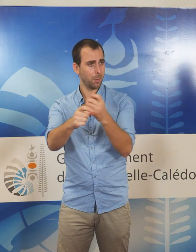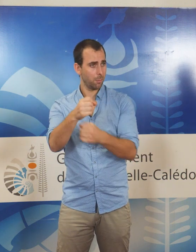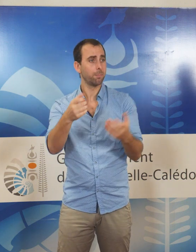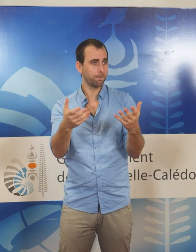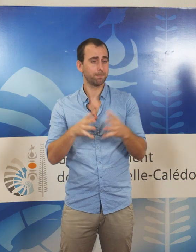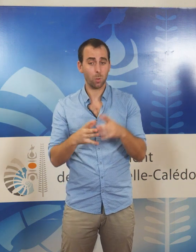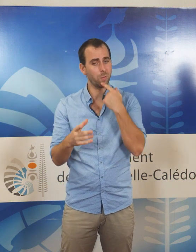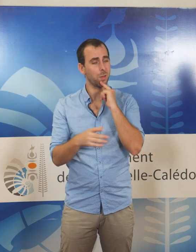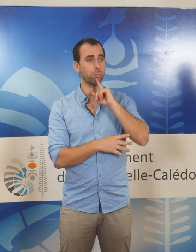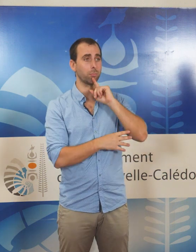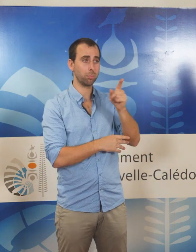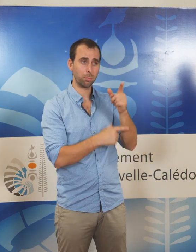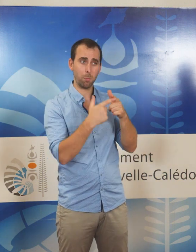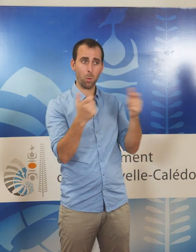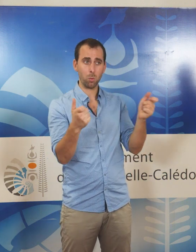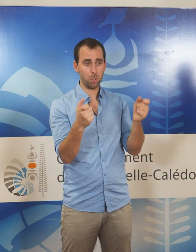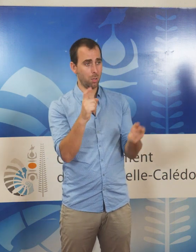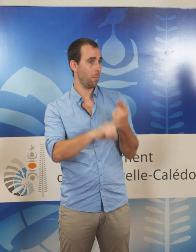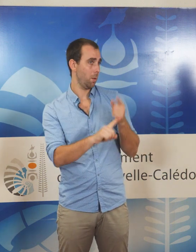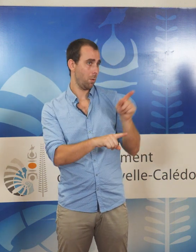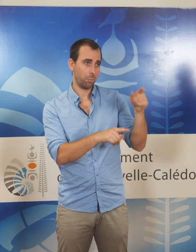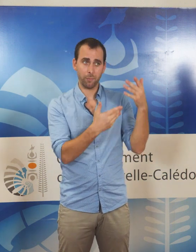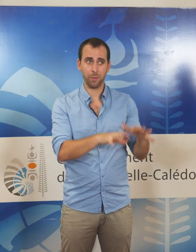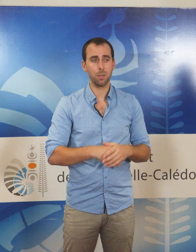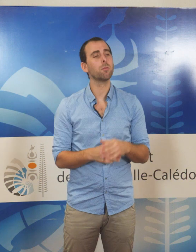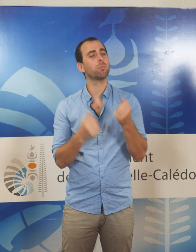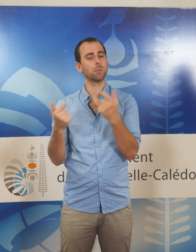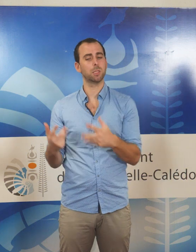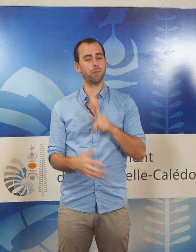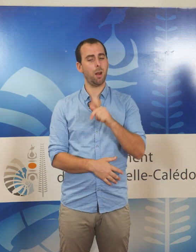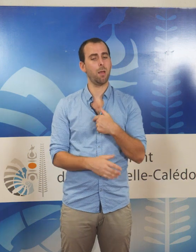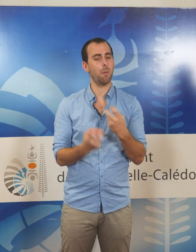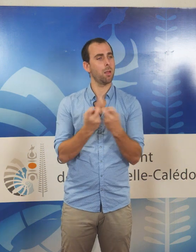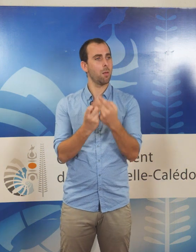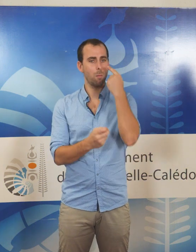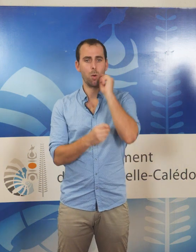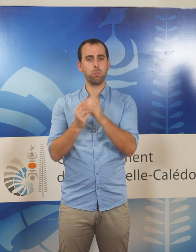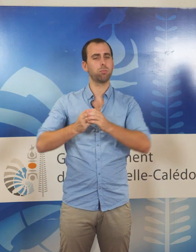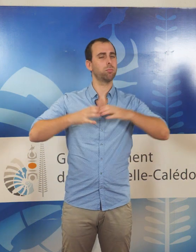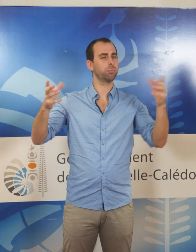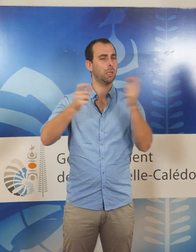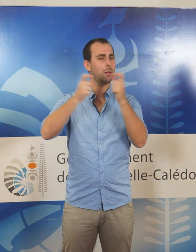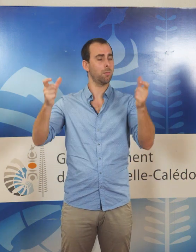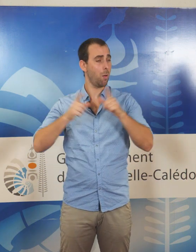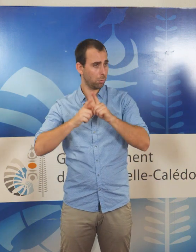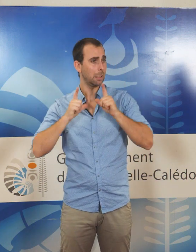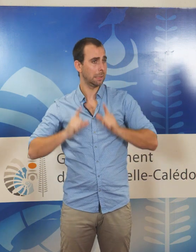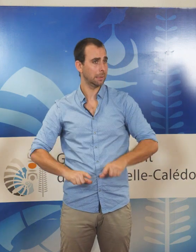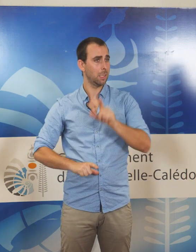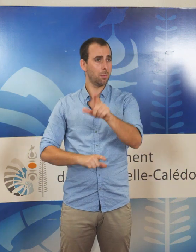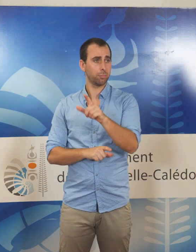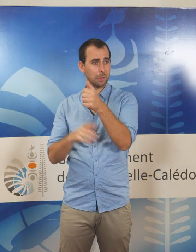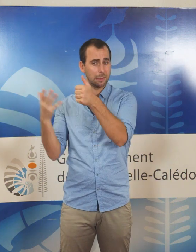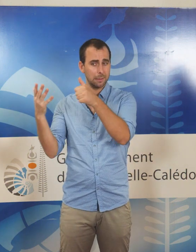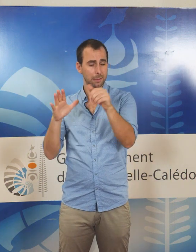des produits particuliers. Donc là, j'ai un chiffre. Hein, par exemple, pour un gros établissement, nos plus gros lycées, on est quand même entre 600 000 et 900